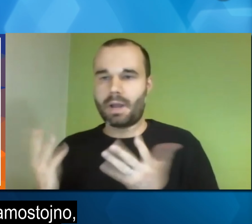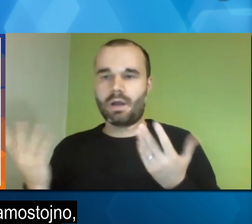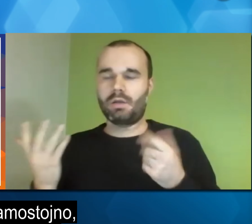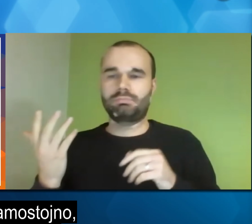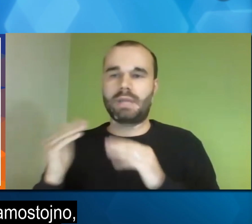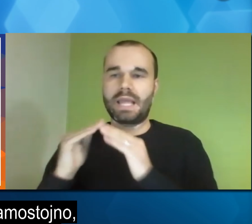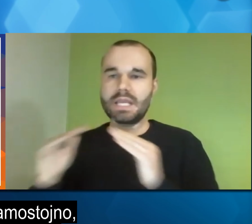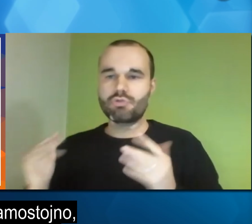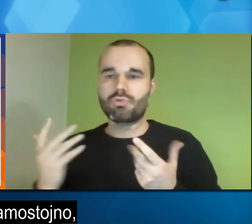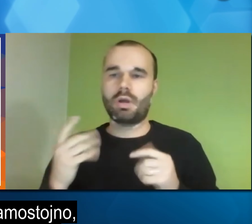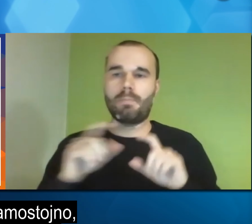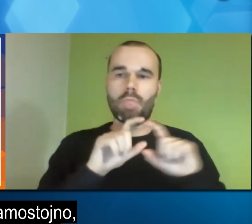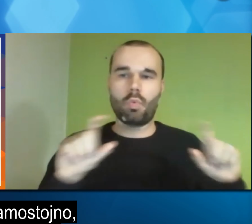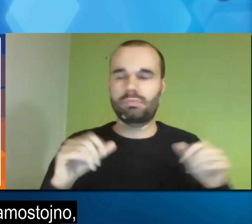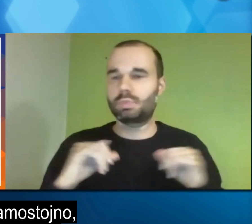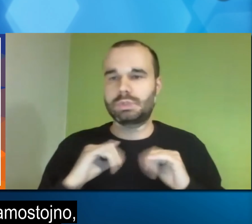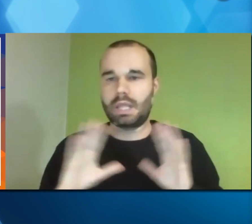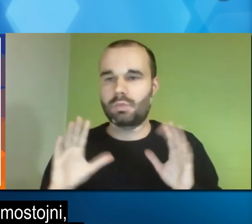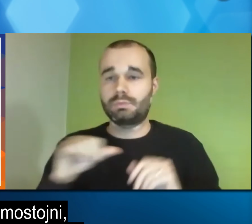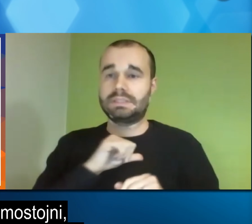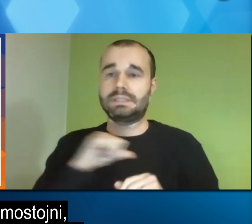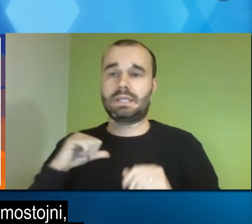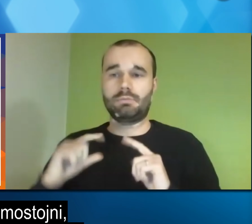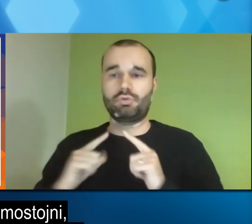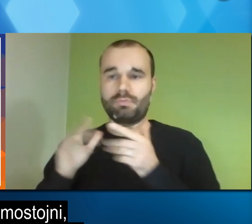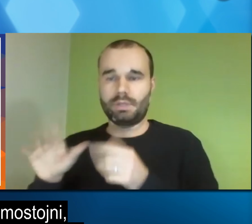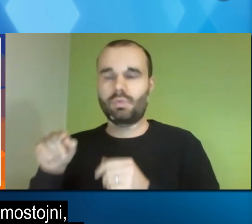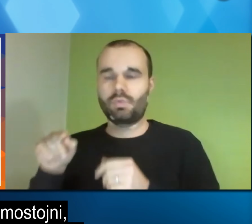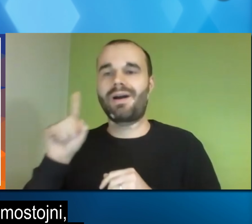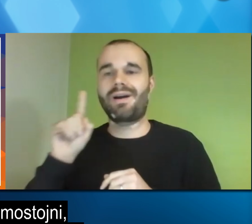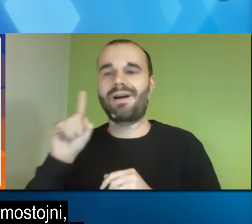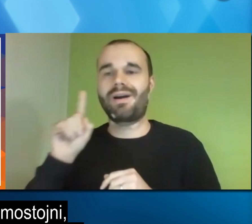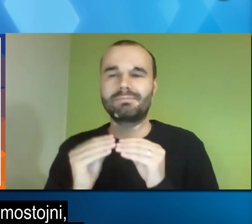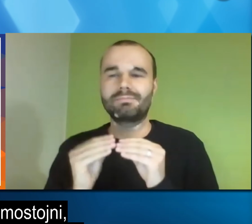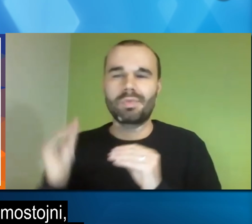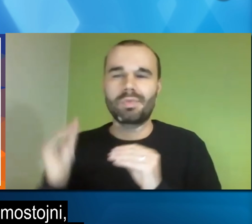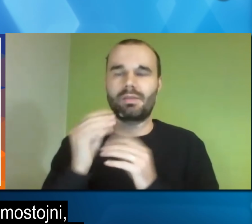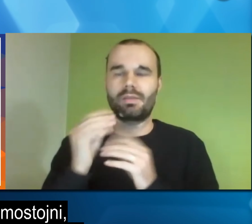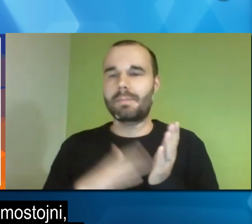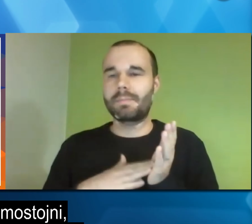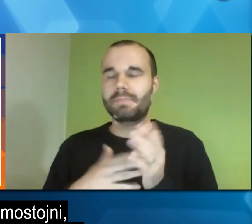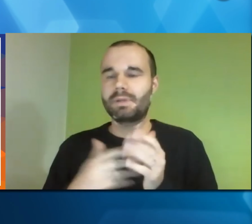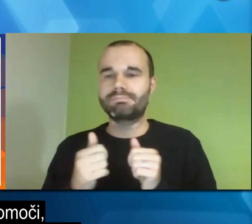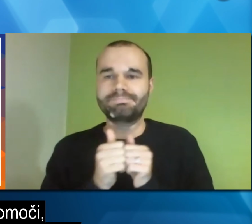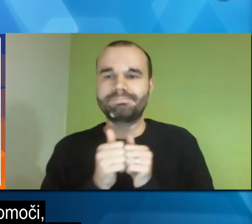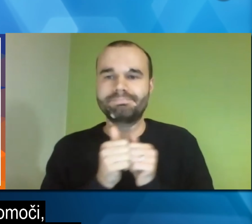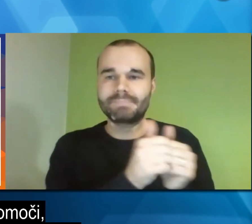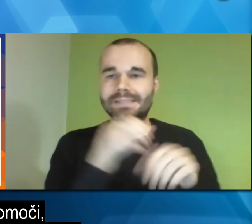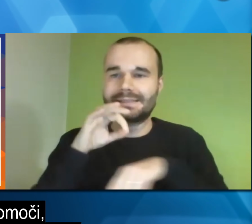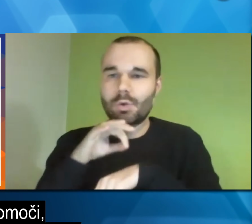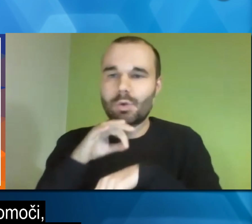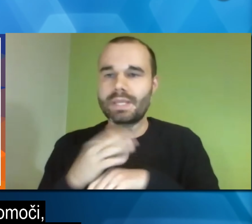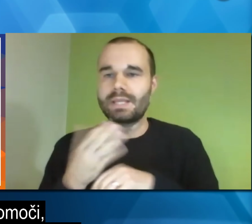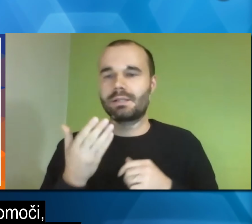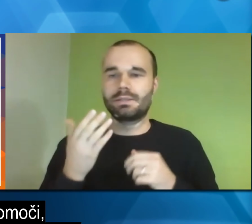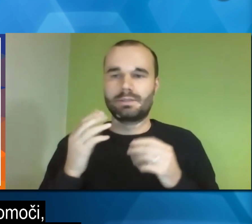doma, v hiši ali bloku, kjerkoli, so samostojni, ampak potrebujejo še malo dodatne pomoči,